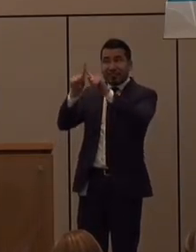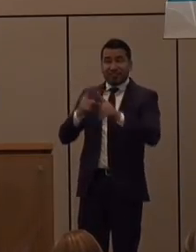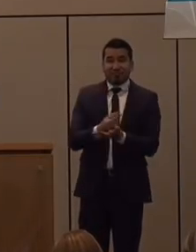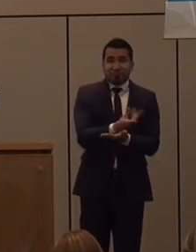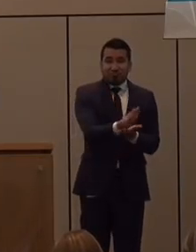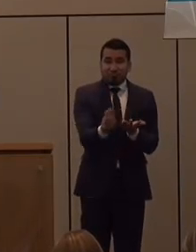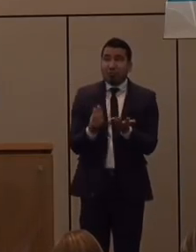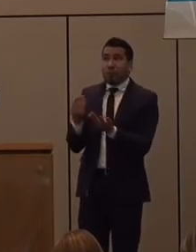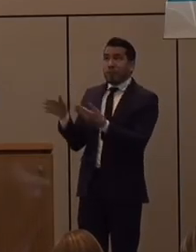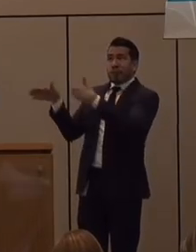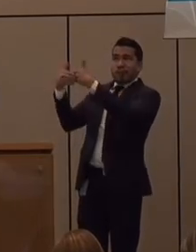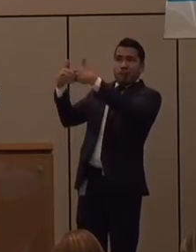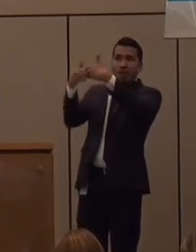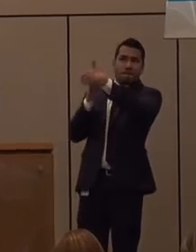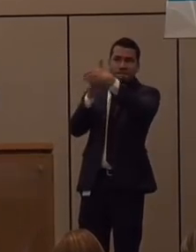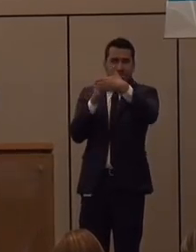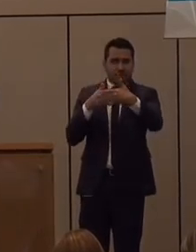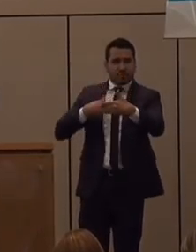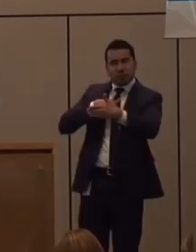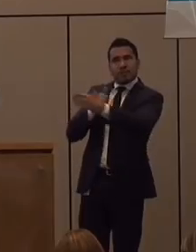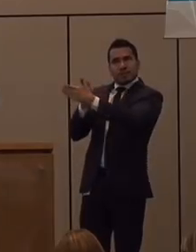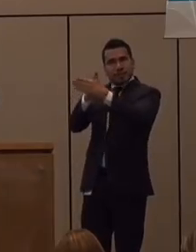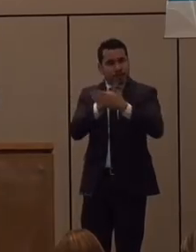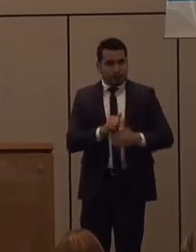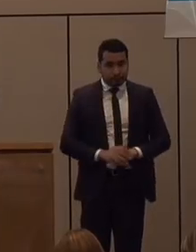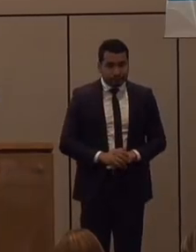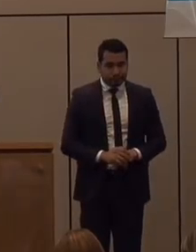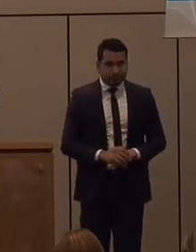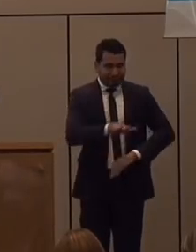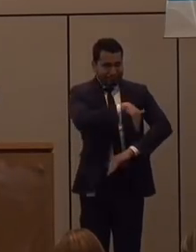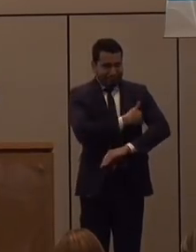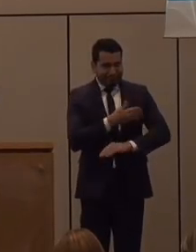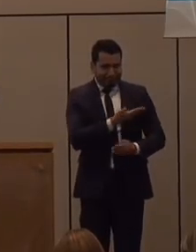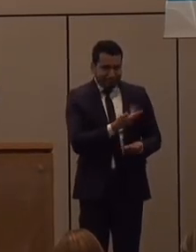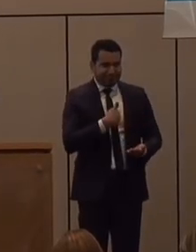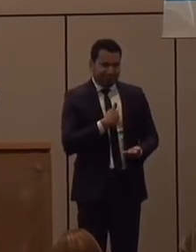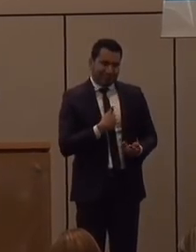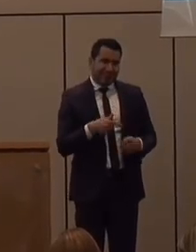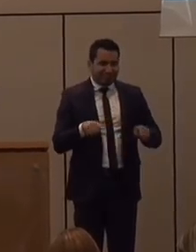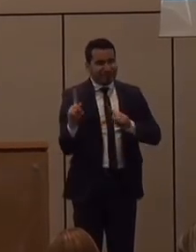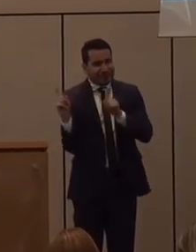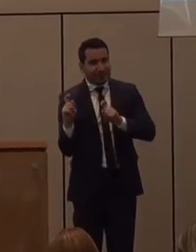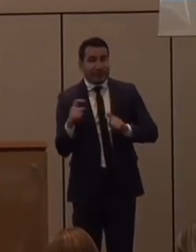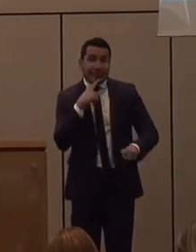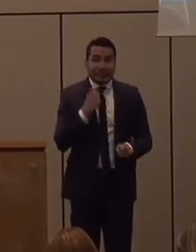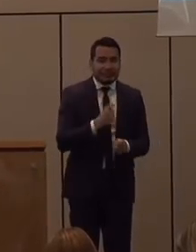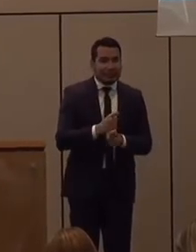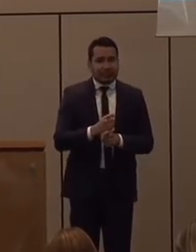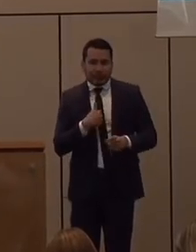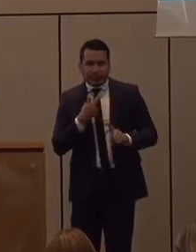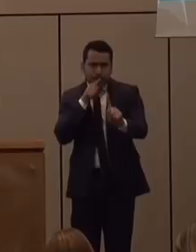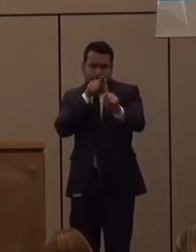así que administra si bien hay unos temas estructurales en los que es muy difícil de lograr la oferta exportadora